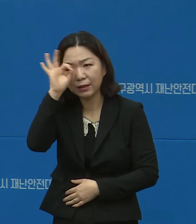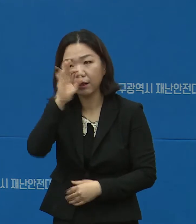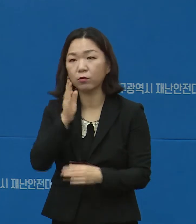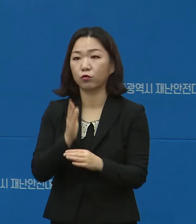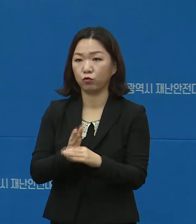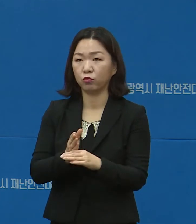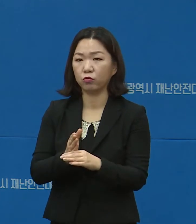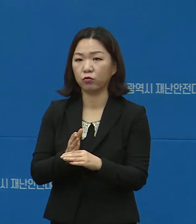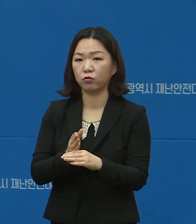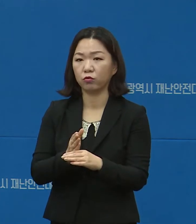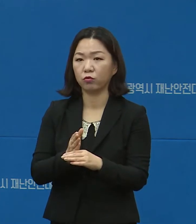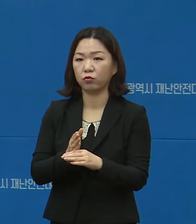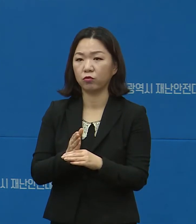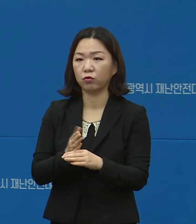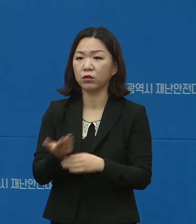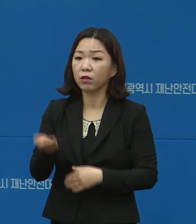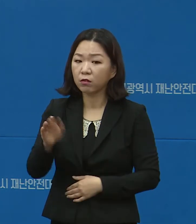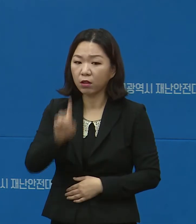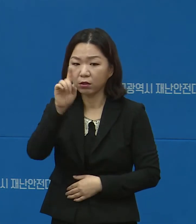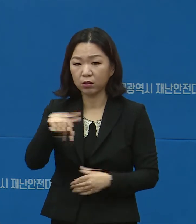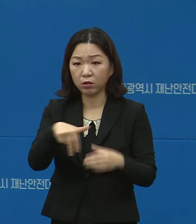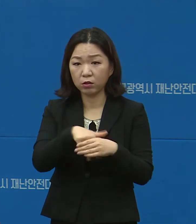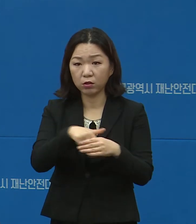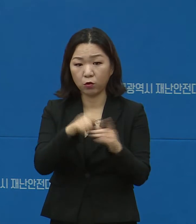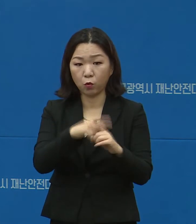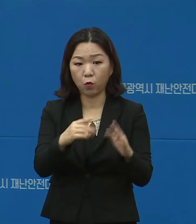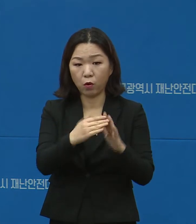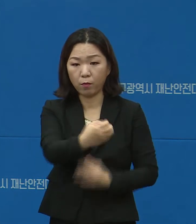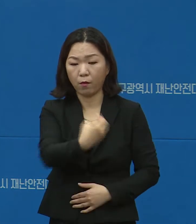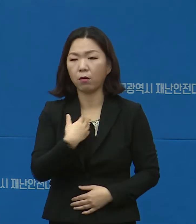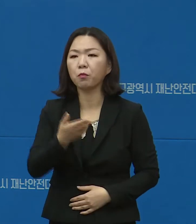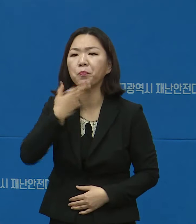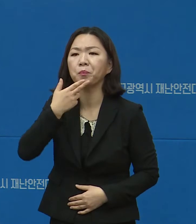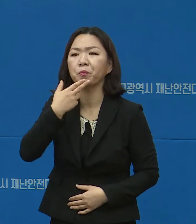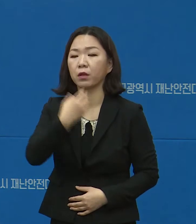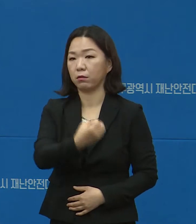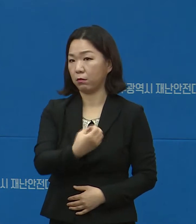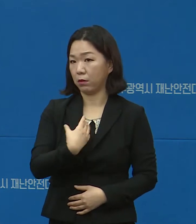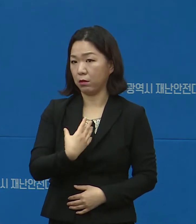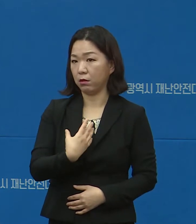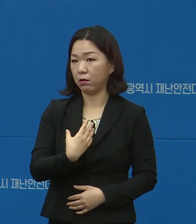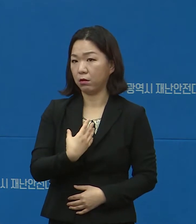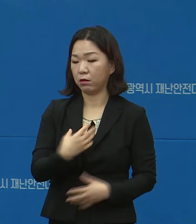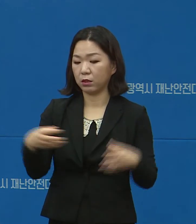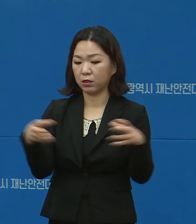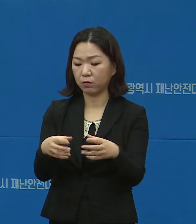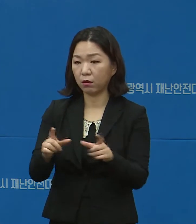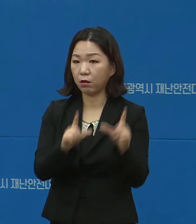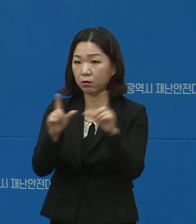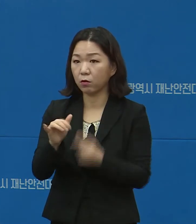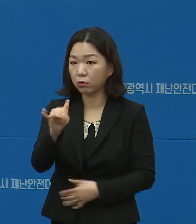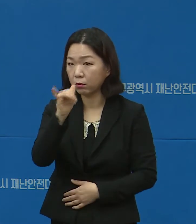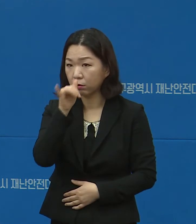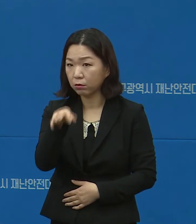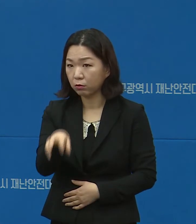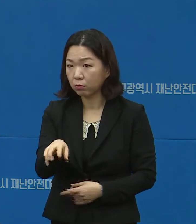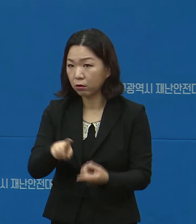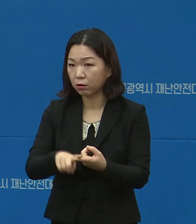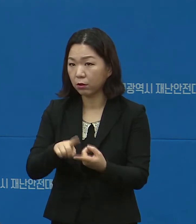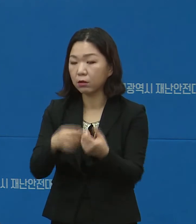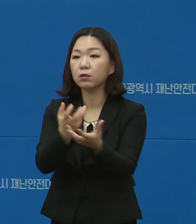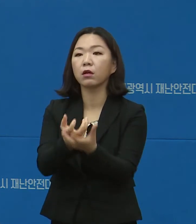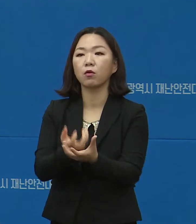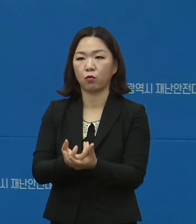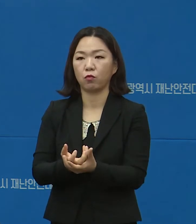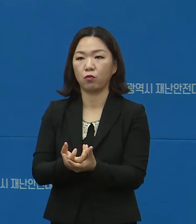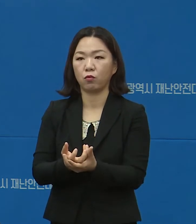찾고 있습니다만은 신천지 교회 측에서는 없다라고 얘기를 합니다. 집단 거주지 부분들에 대한